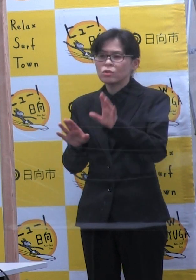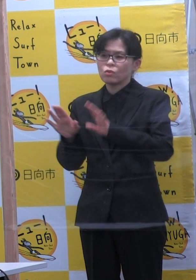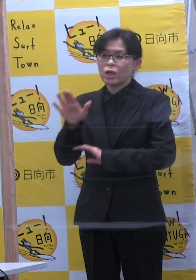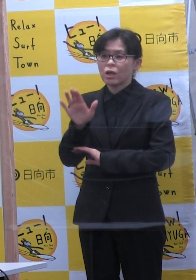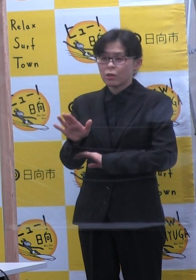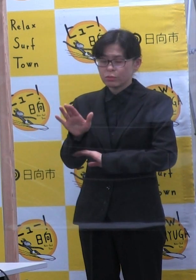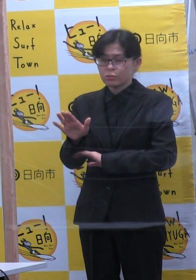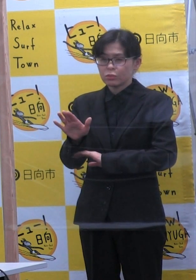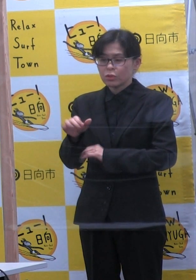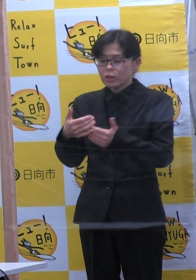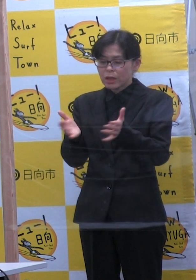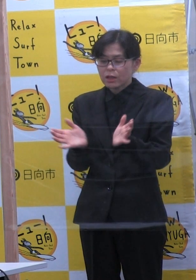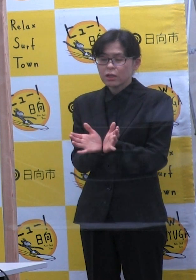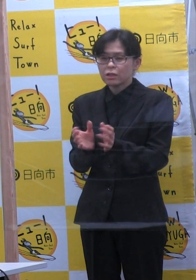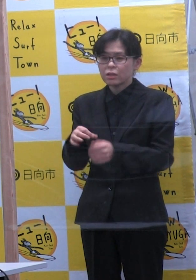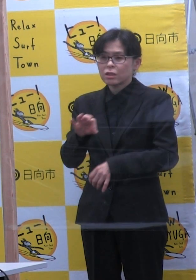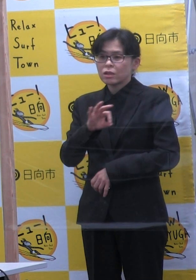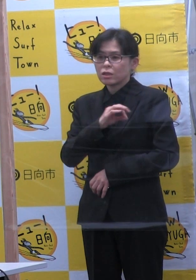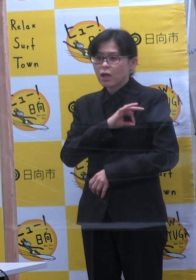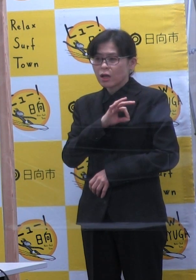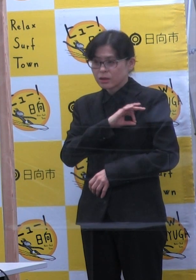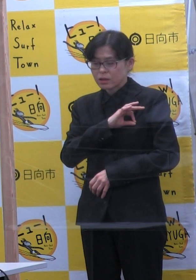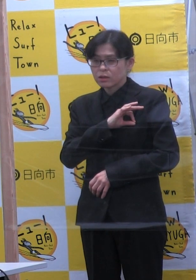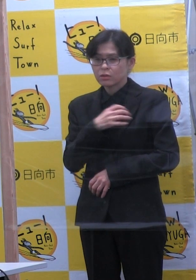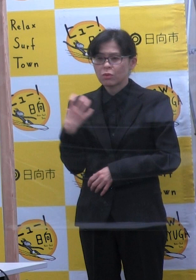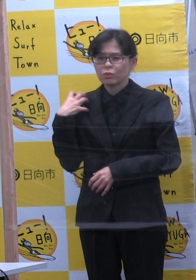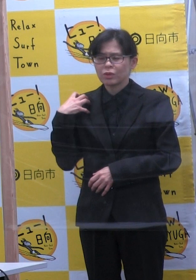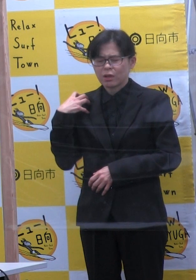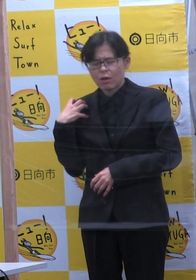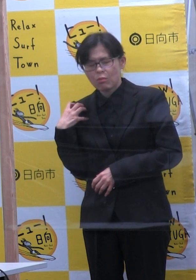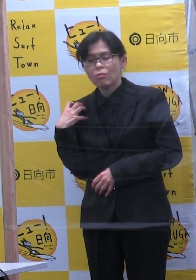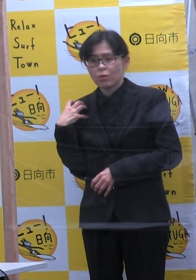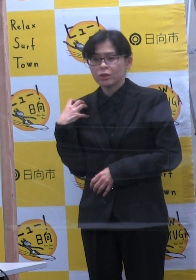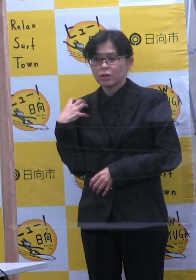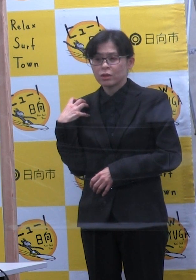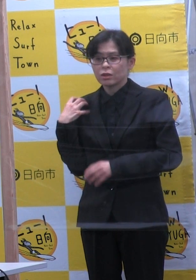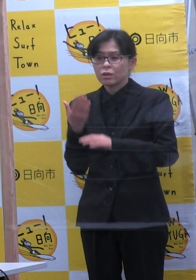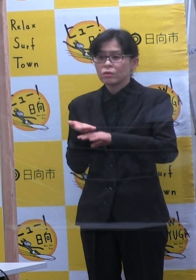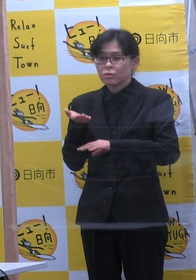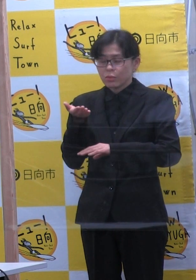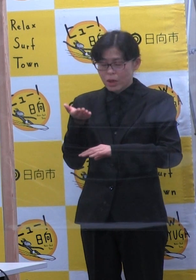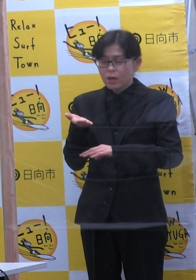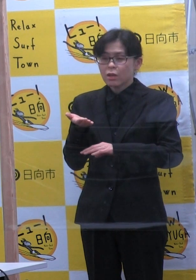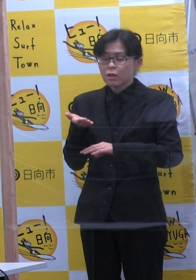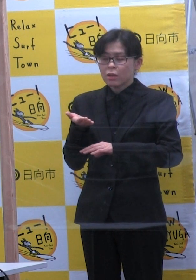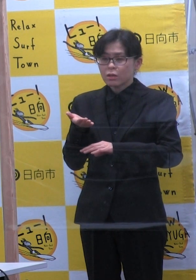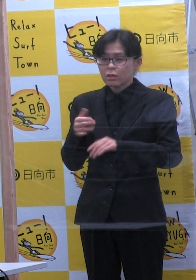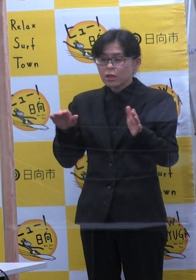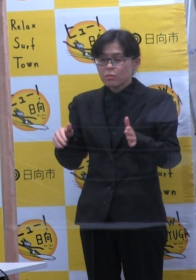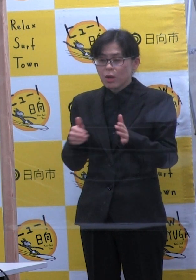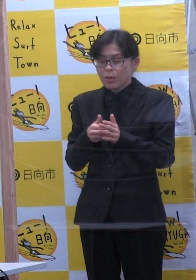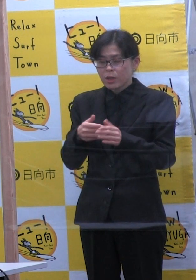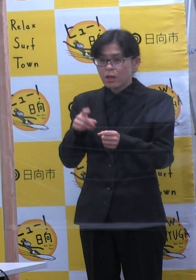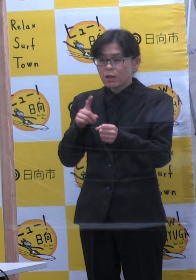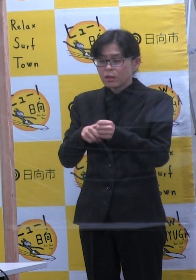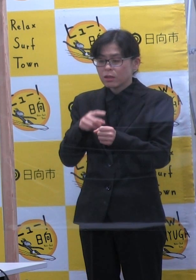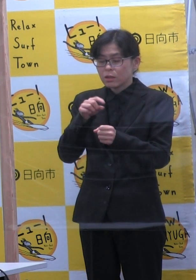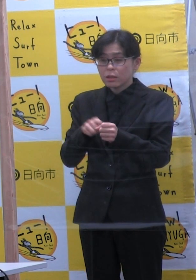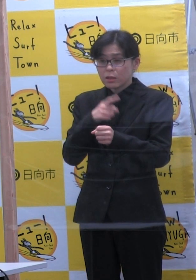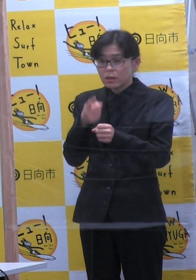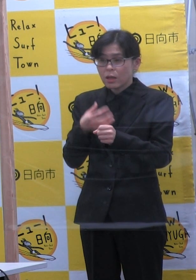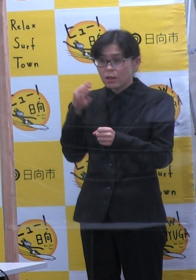消防団員の負担が増加していること等を踏まえ、これまでの年額報酬とは別